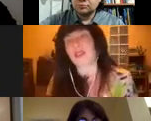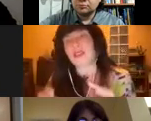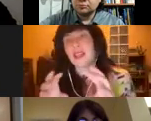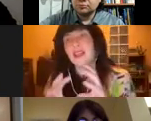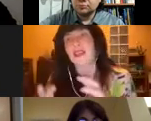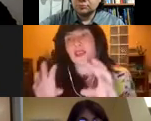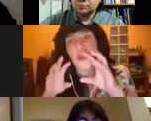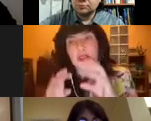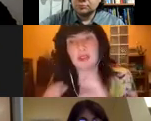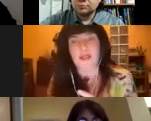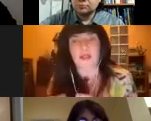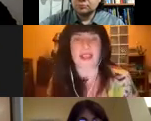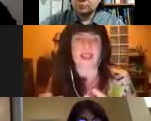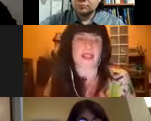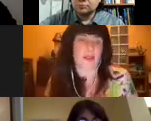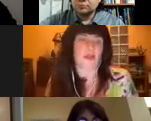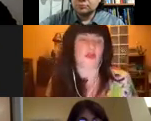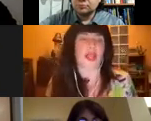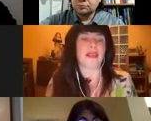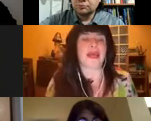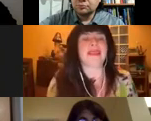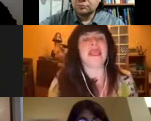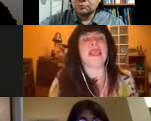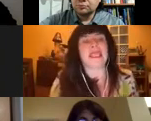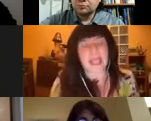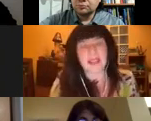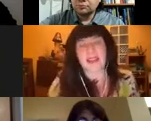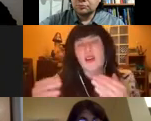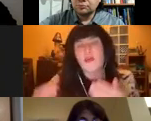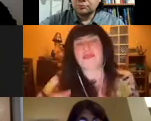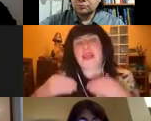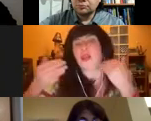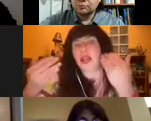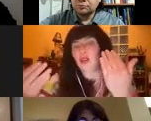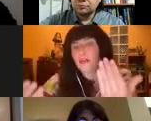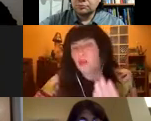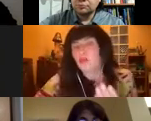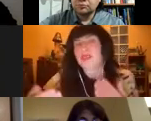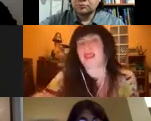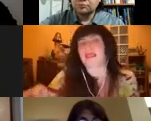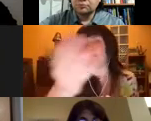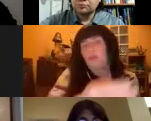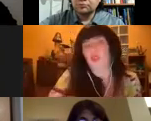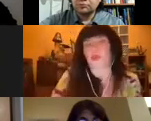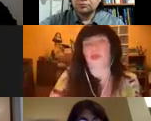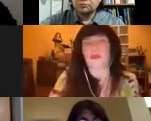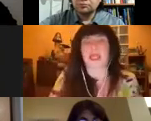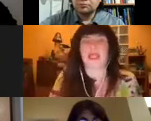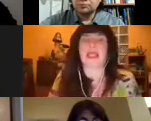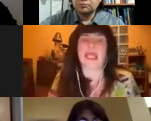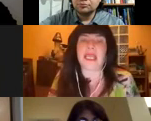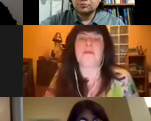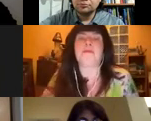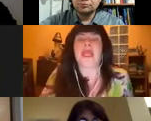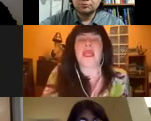de estos procesos, ¿verdad?, de estas estructuras, además, tiene, ¿verdad?, cómo se vinculan con el mundo. Así que ese fue nuestro punto de